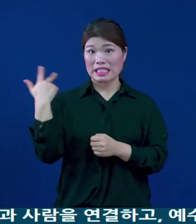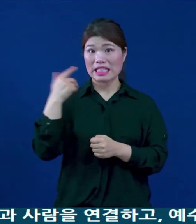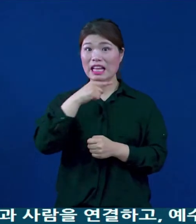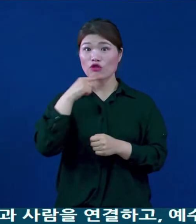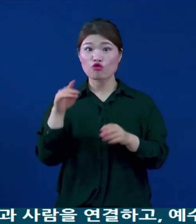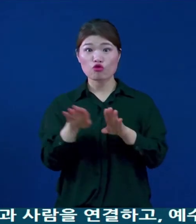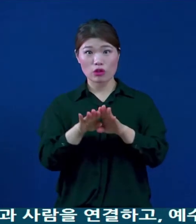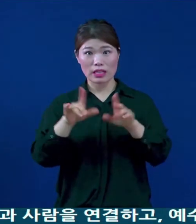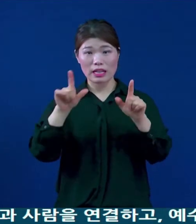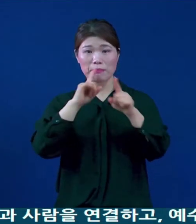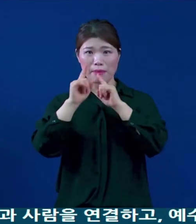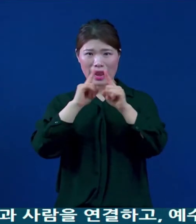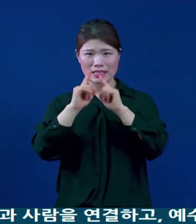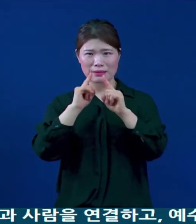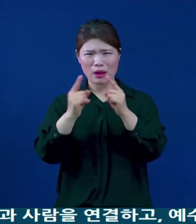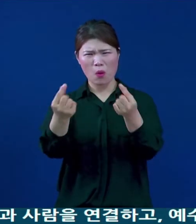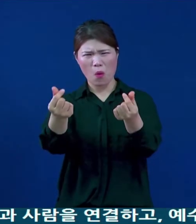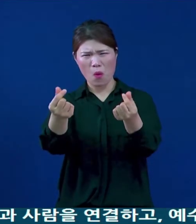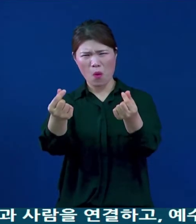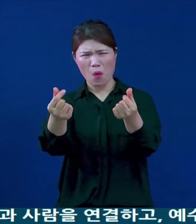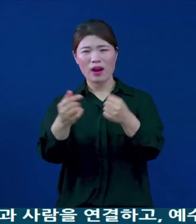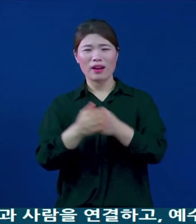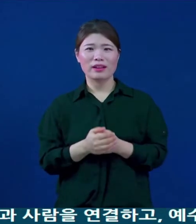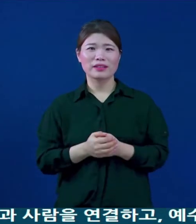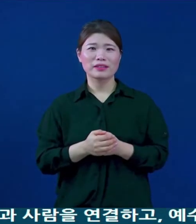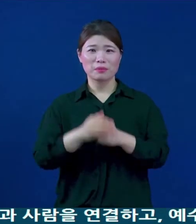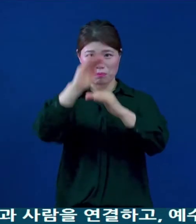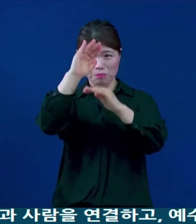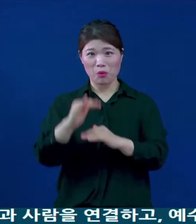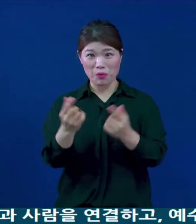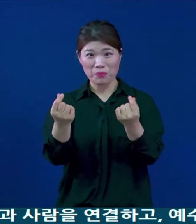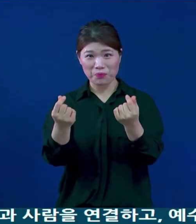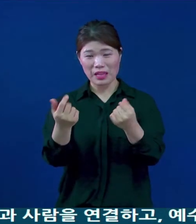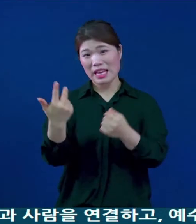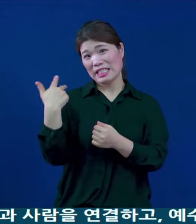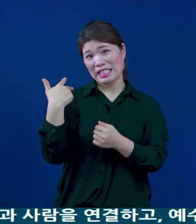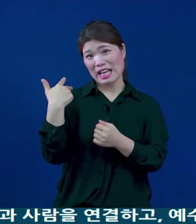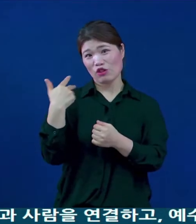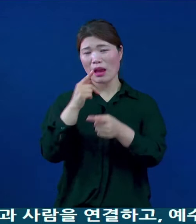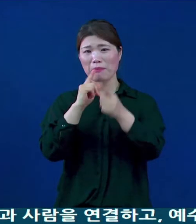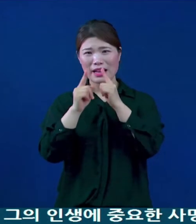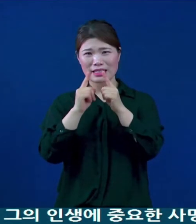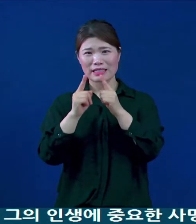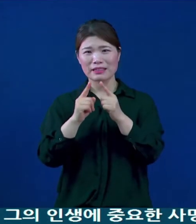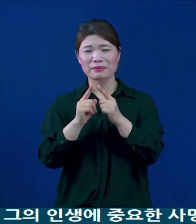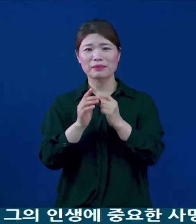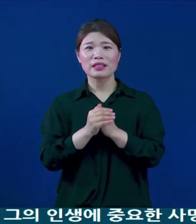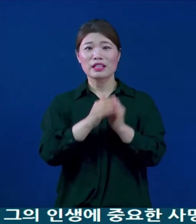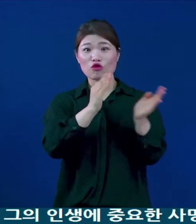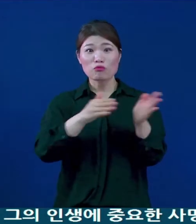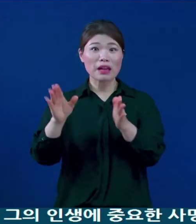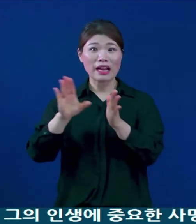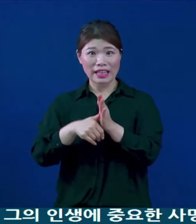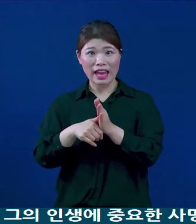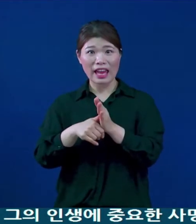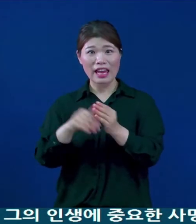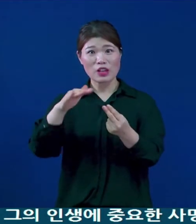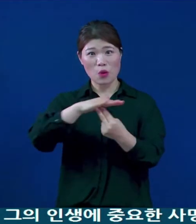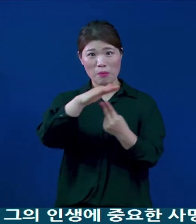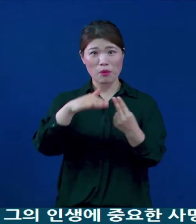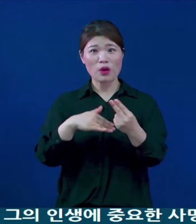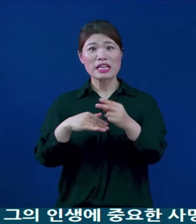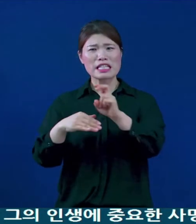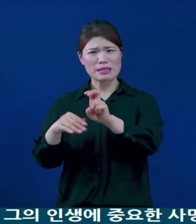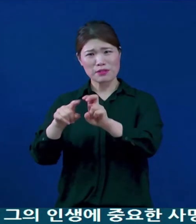말씀의 연속입니다. 거의 본문이 일치합니다. 원래 지난주일 말씀을 준비하면서 20절에서